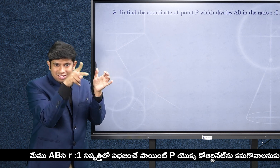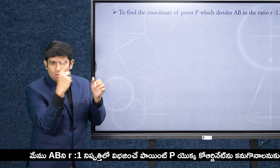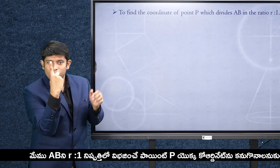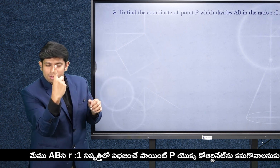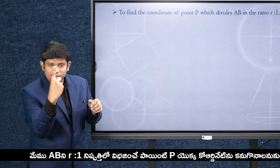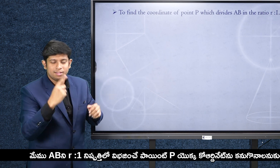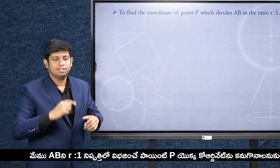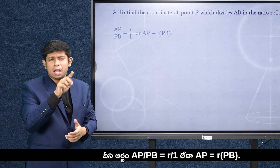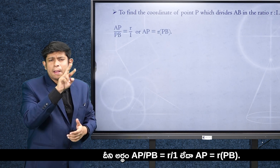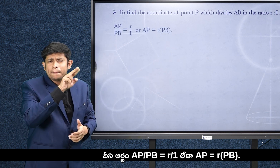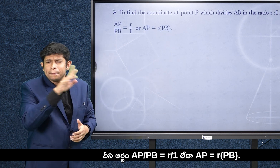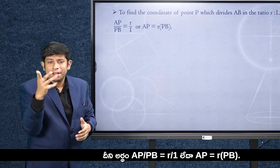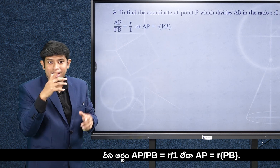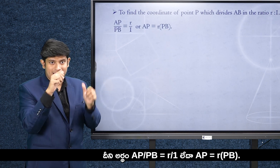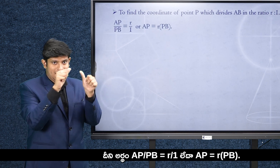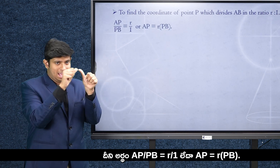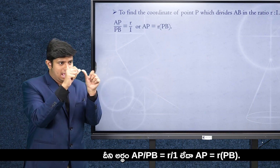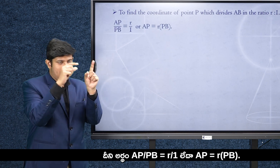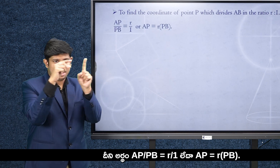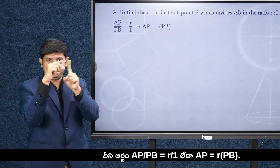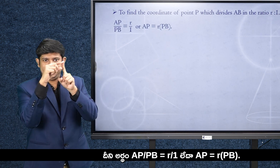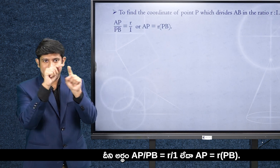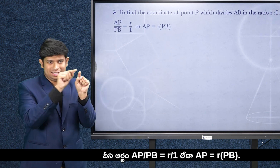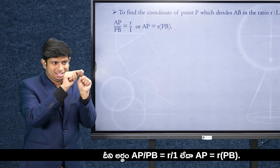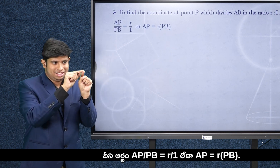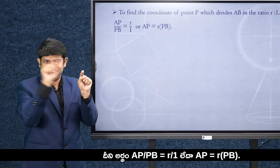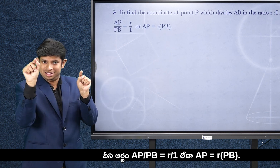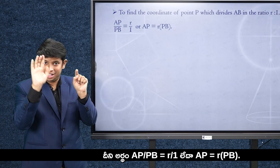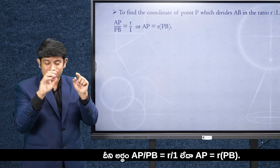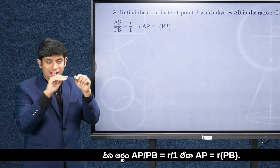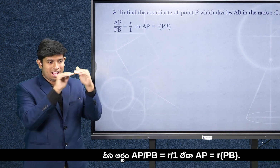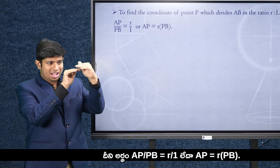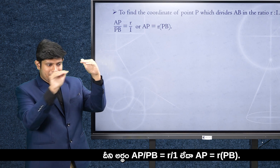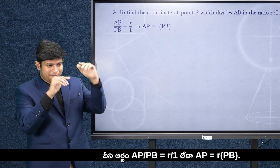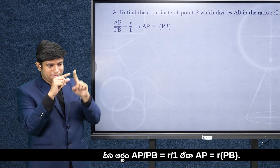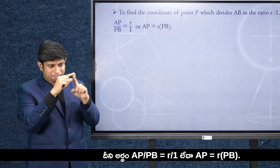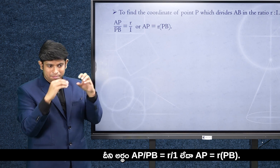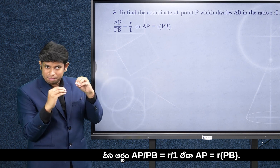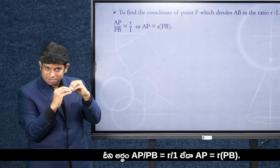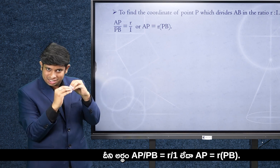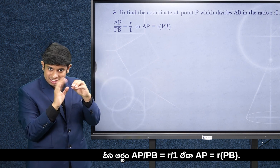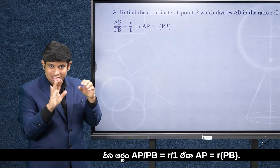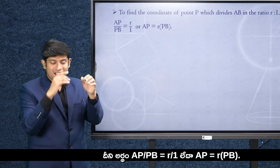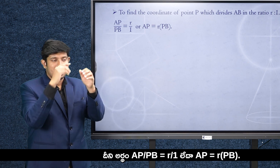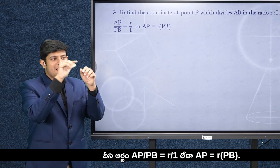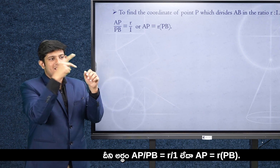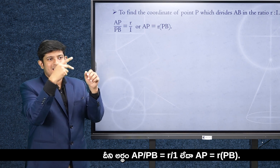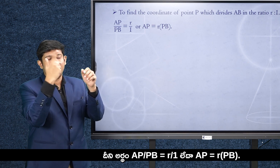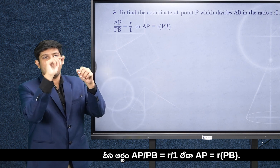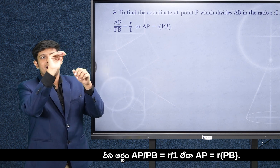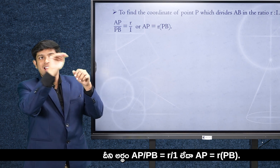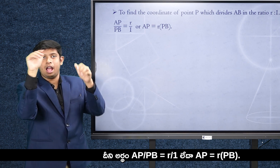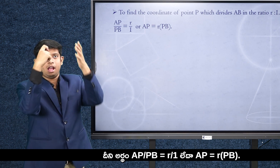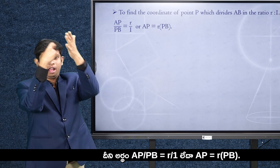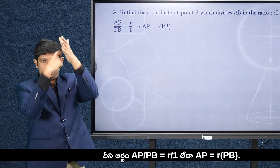కనుగొనాలనుకుంటున్నాము దీని అర్థం ap/pb = r/1 లేదా